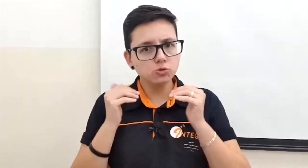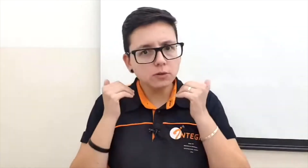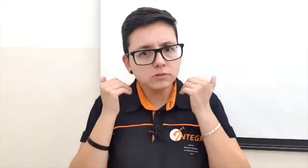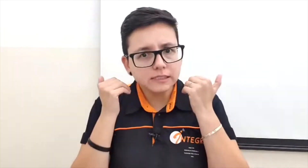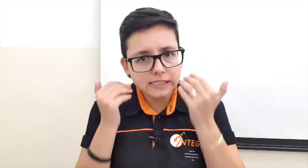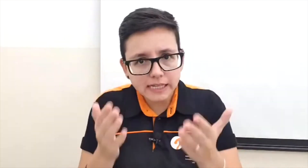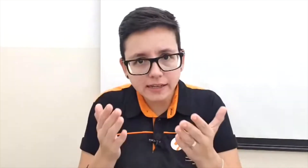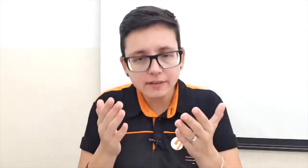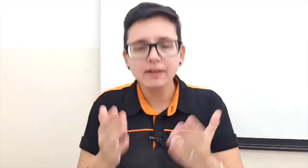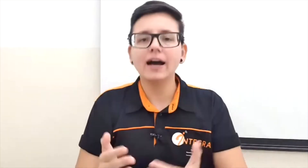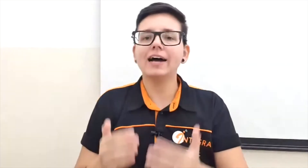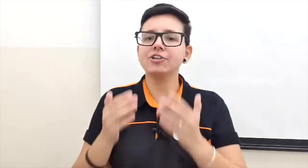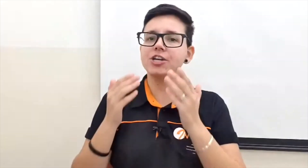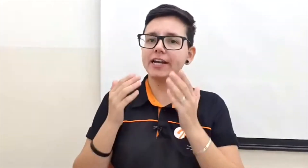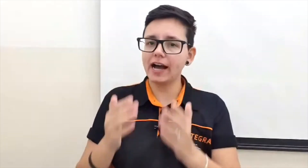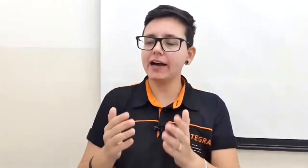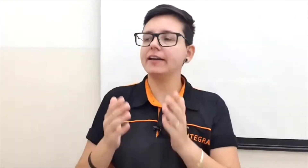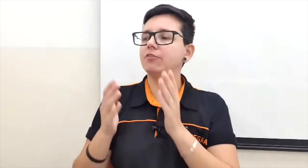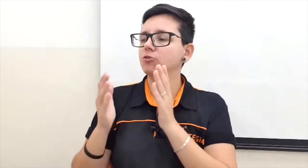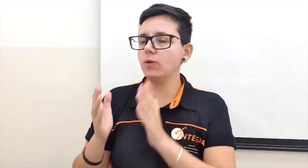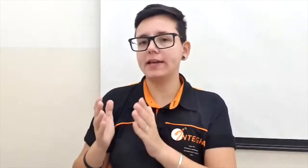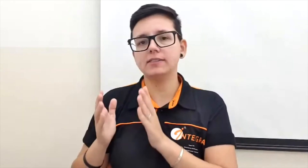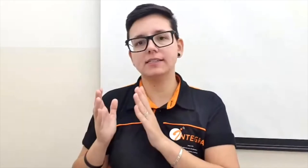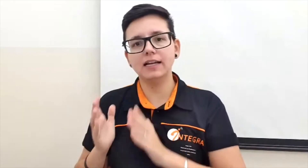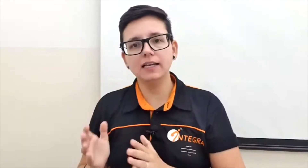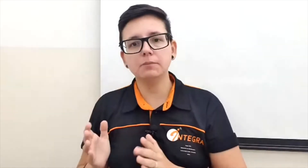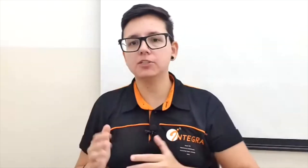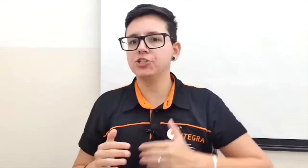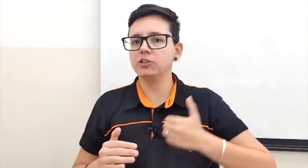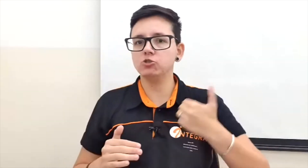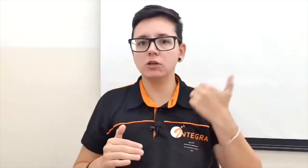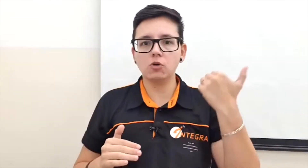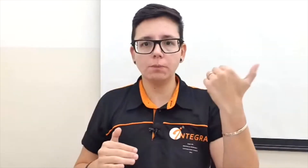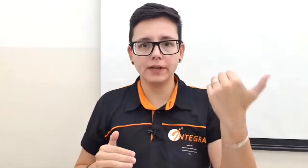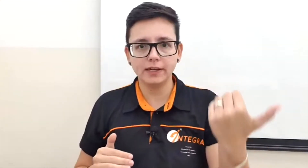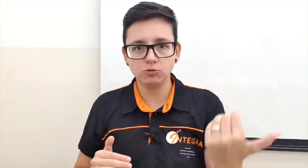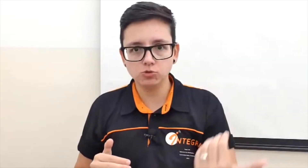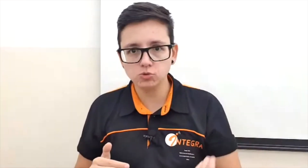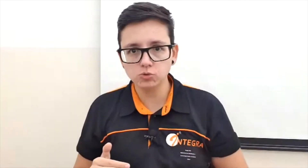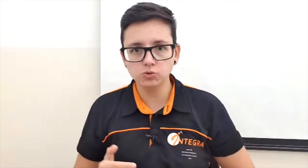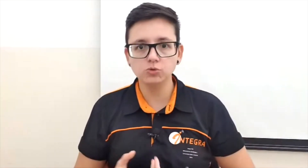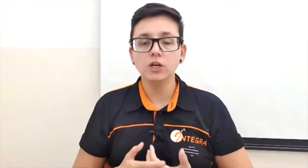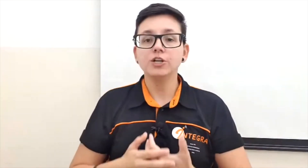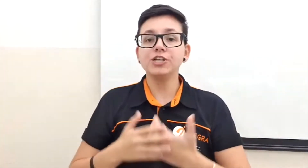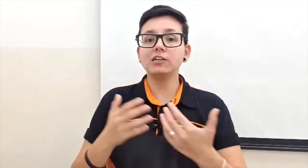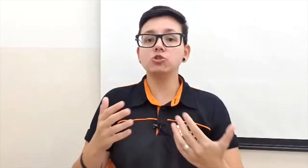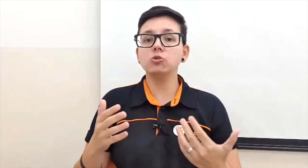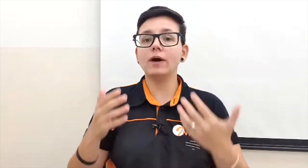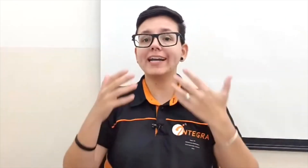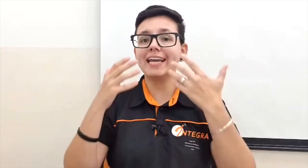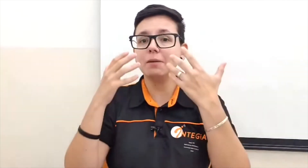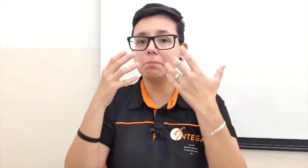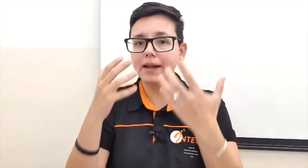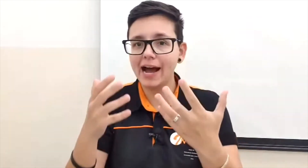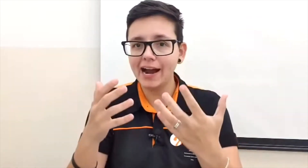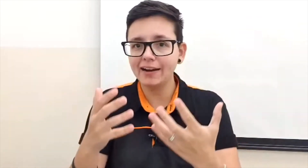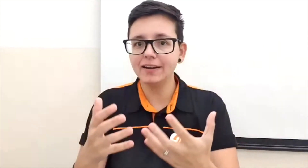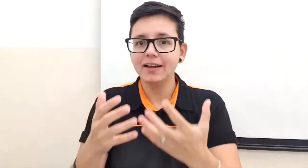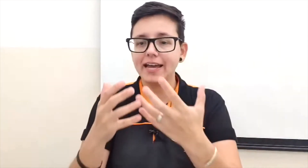ajudam sim a chegar na fluência da Libras, te ajudam a compreender um surdo, te ajudam a quebrar